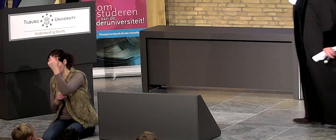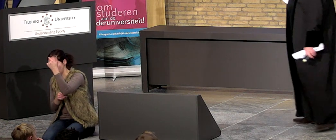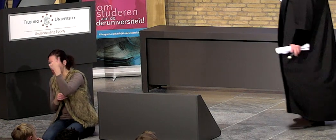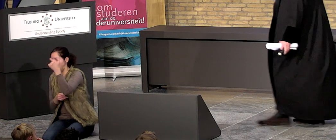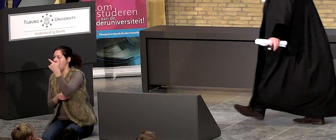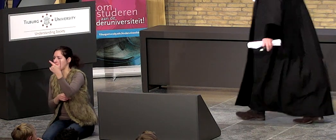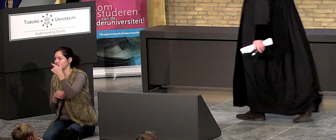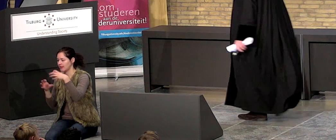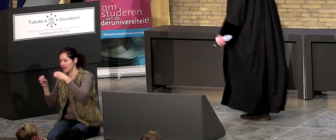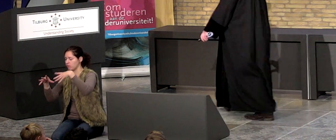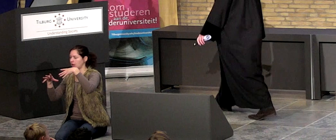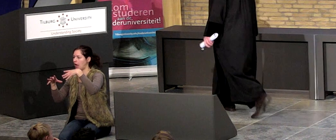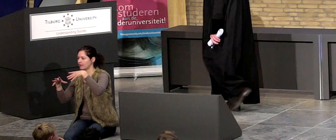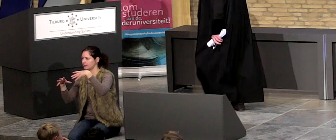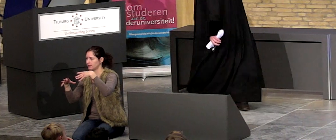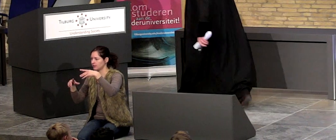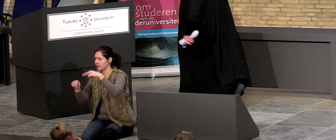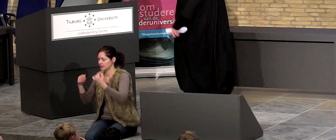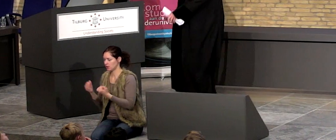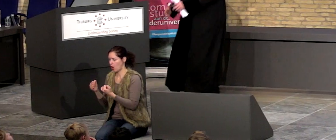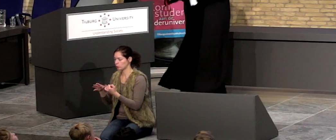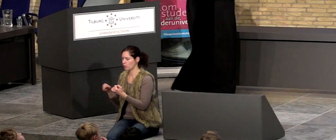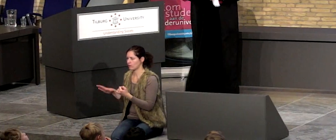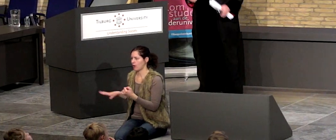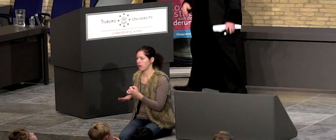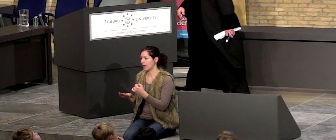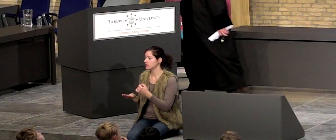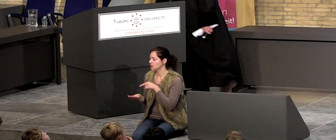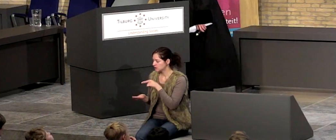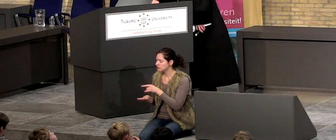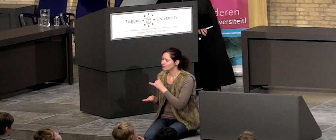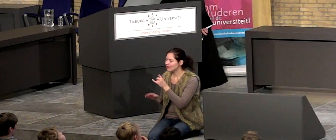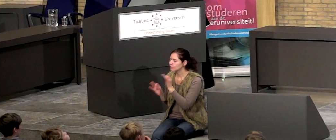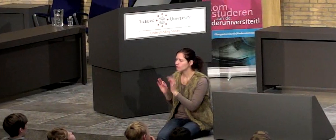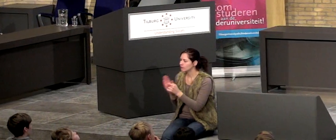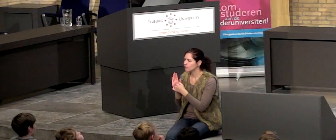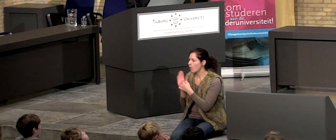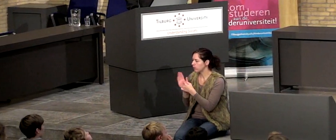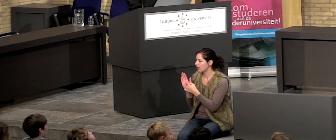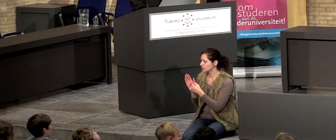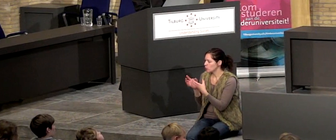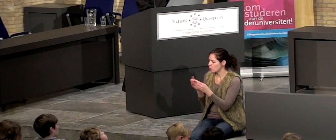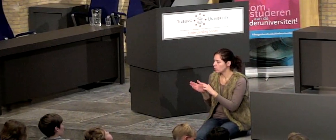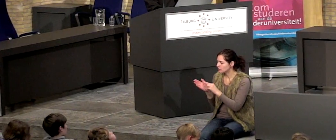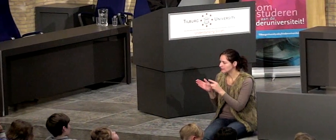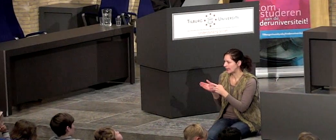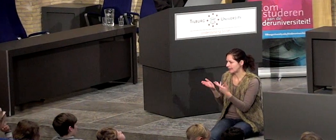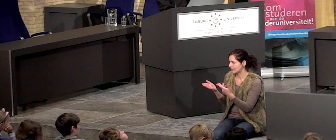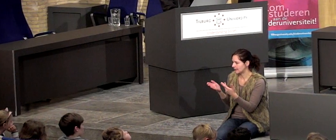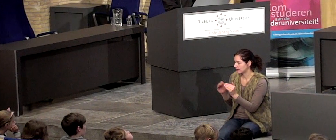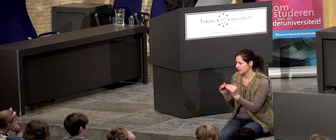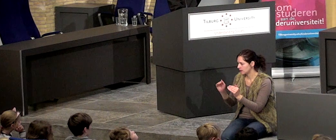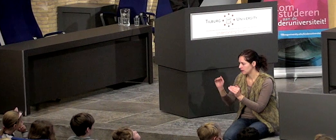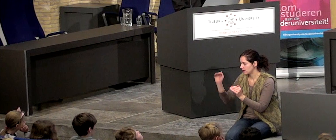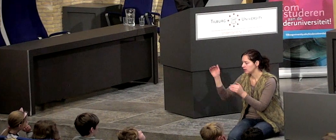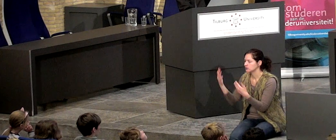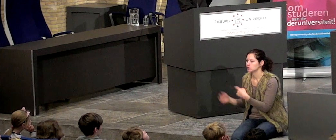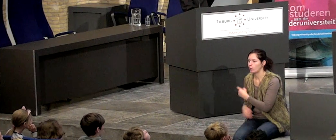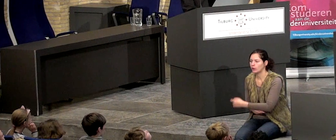En aan het werk. Dat scheelt een hoop politieagent als je dat zo doet. Dus dat zijn allemaal voorbeelden van hoe we die techniek zeg maar, in toenemende mate